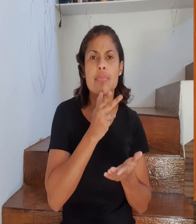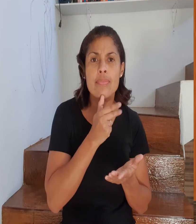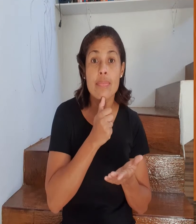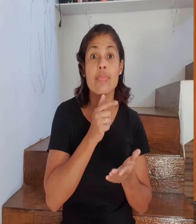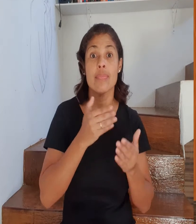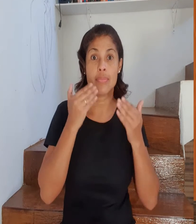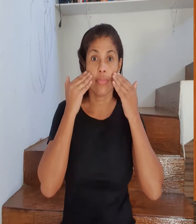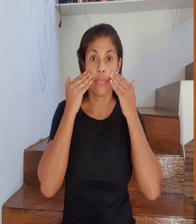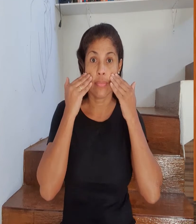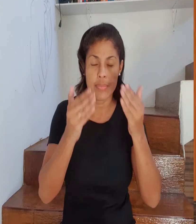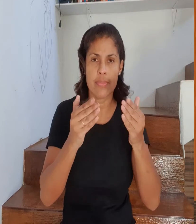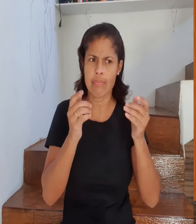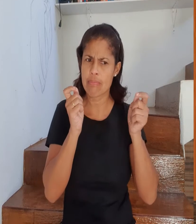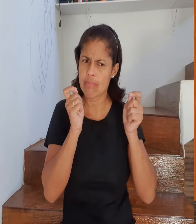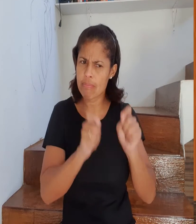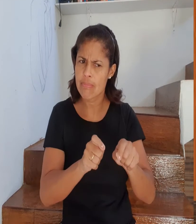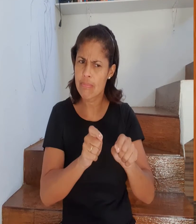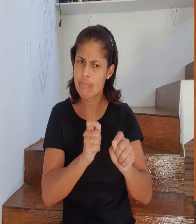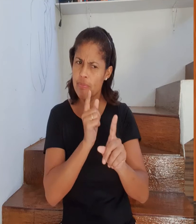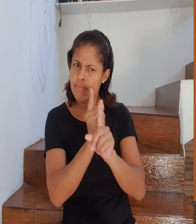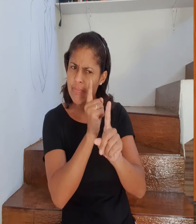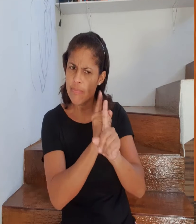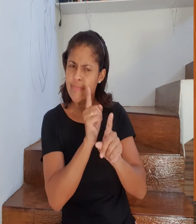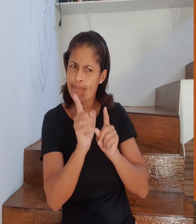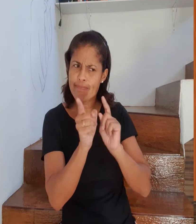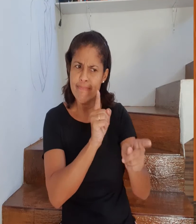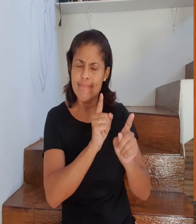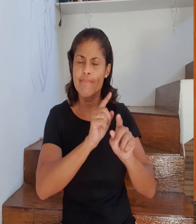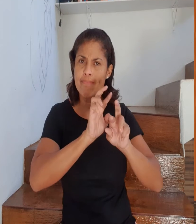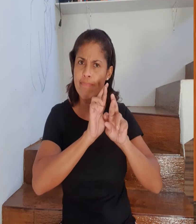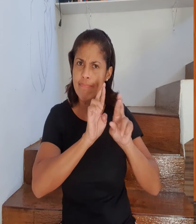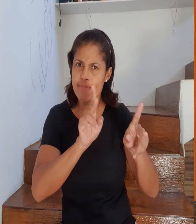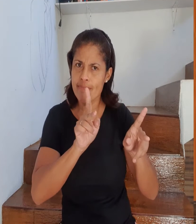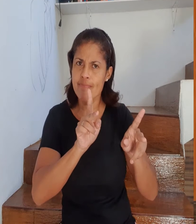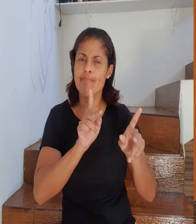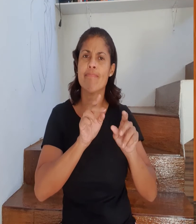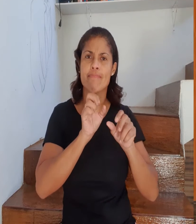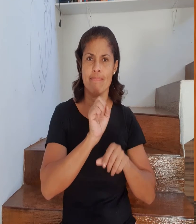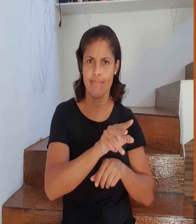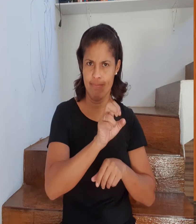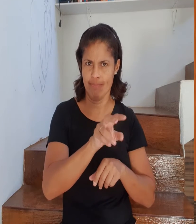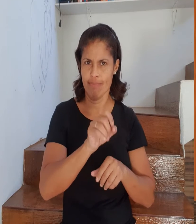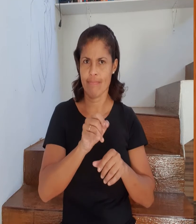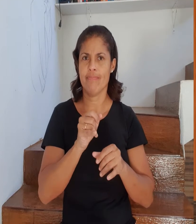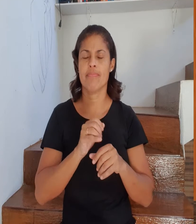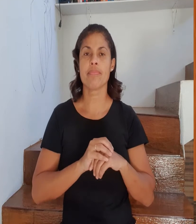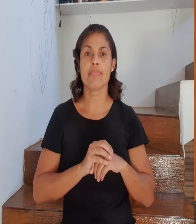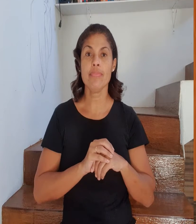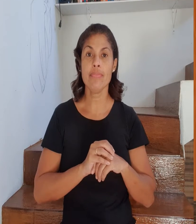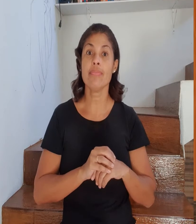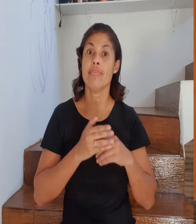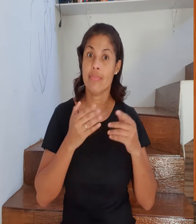mais demorado, apresenta alta capacidade para distinguir as características do